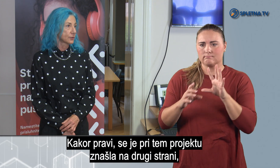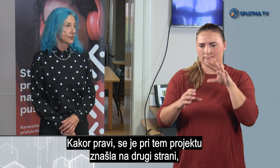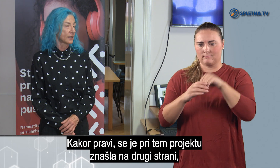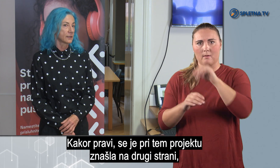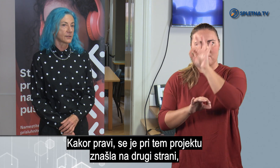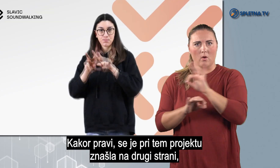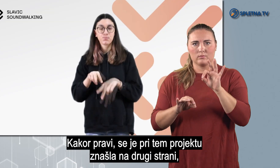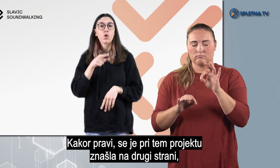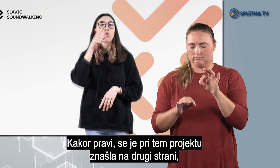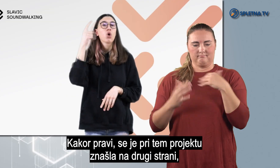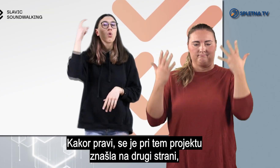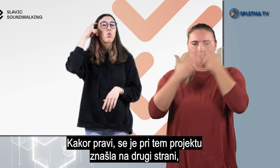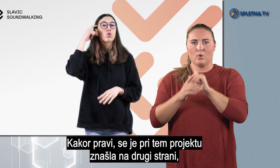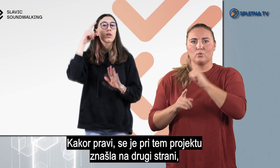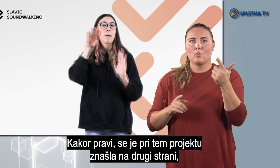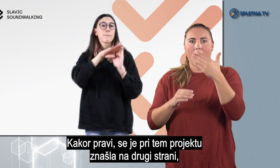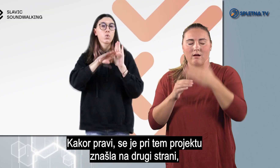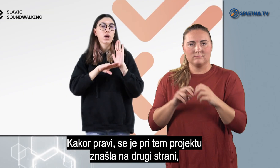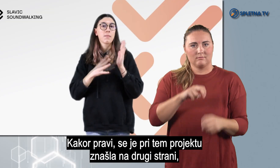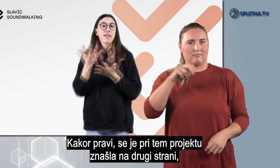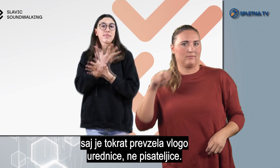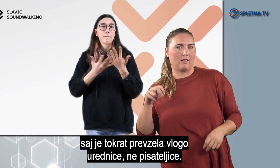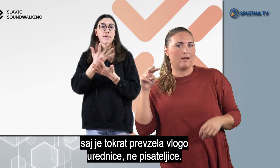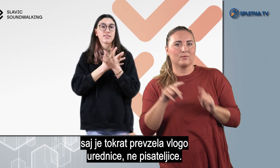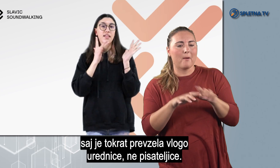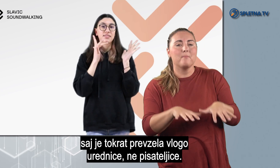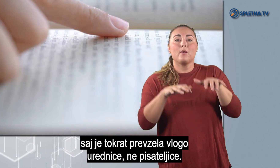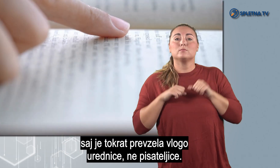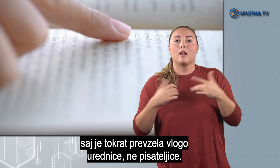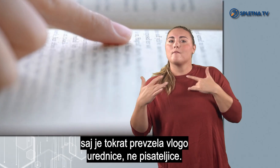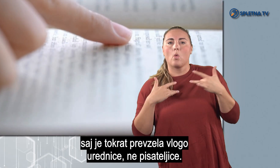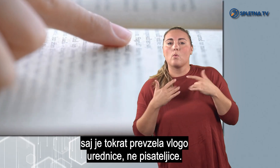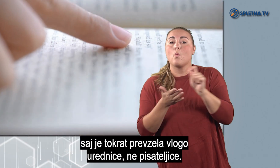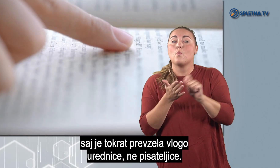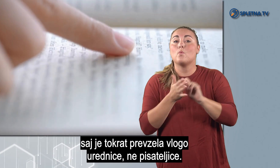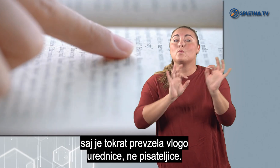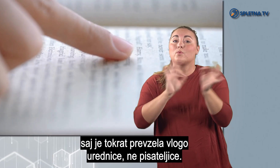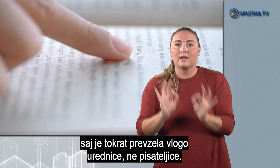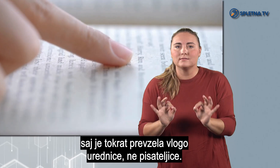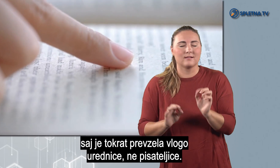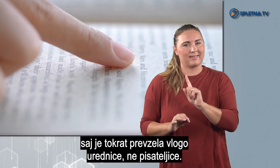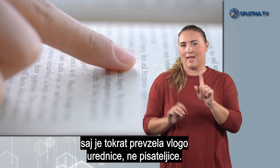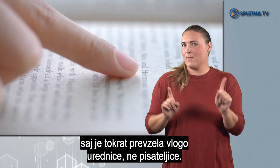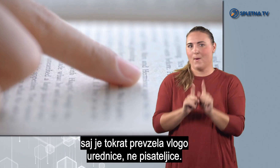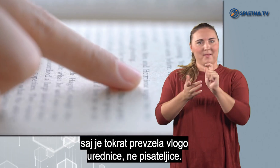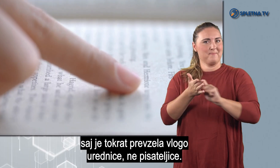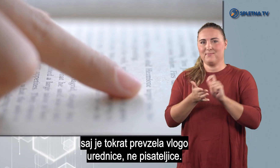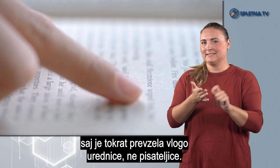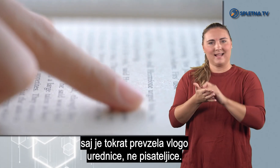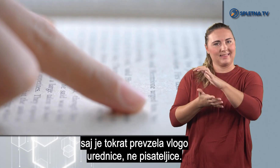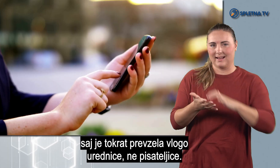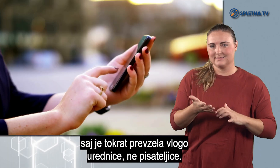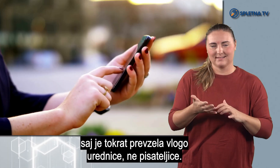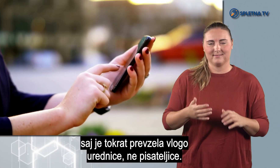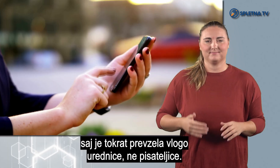Kakor pravi, se je pri tem projektu znašla na drugi strani, saj je tokrat prevzela vlogo urednice, ne pisateljice.